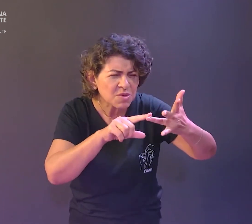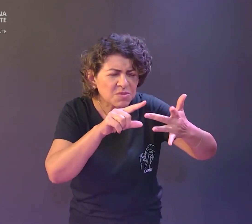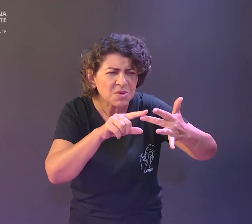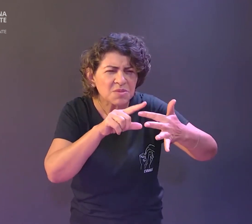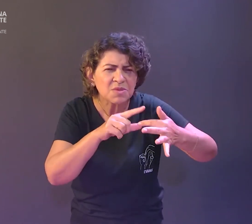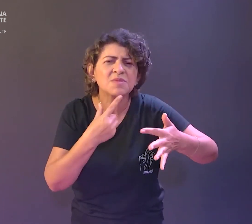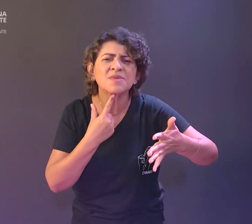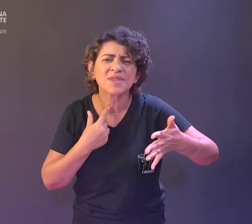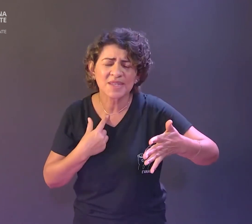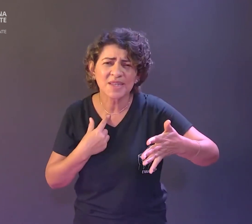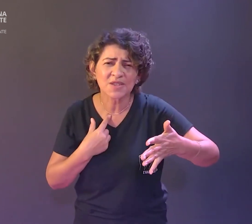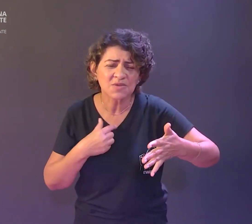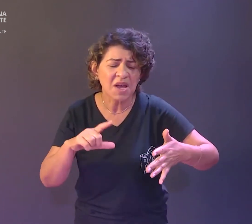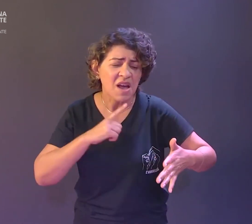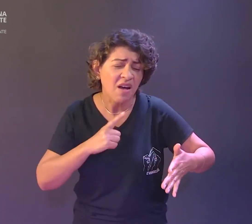ser destronados em sua vida.